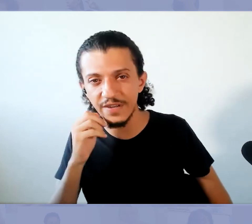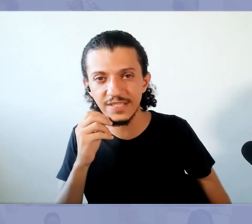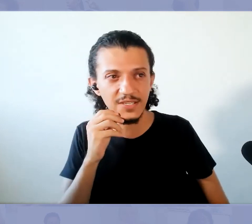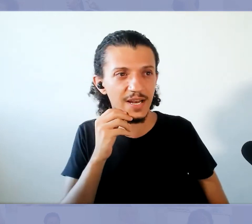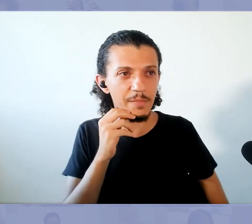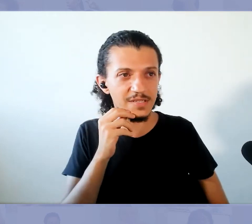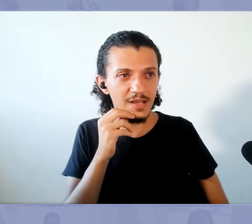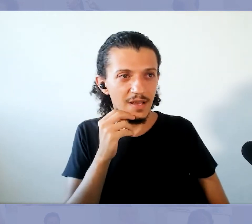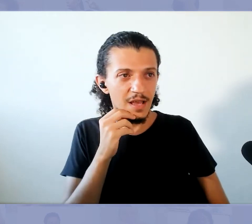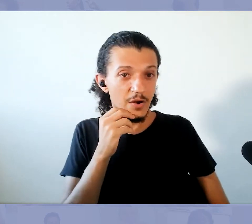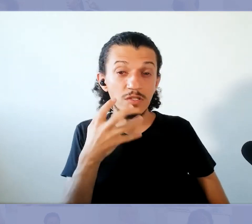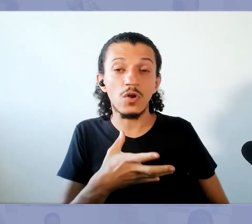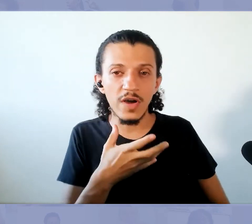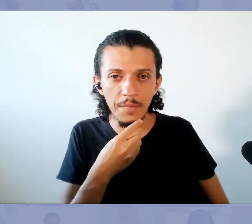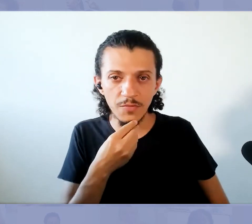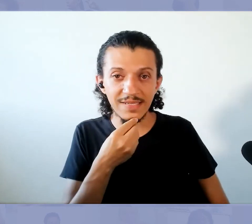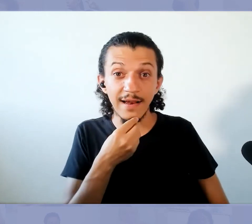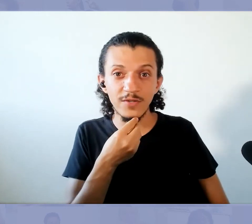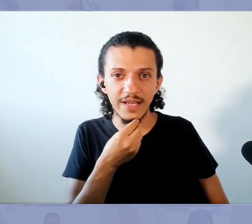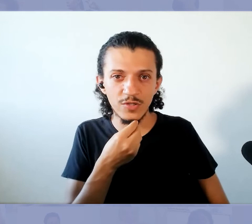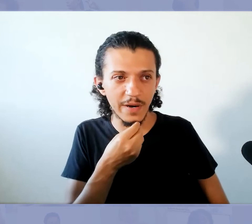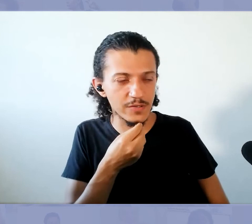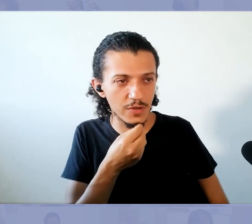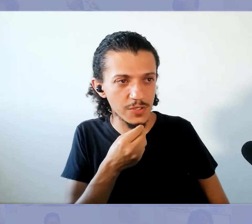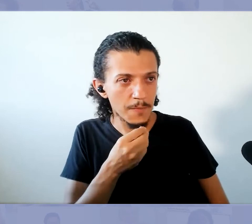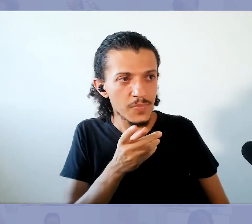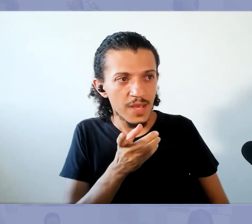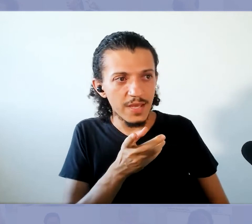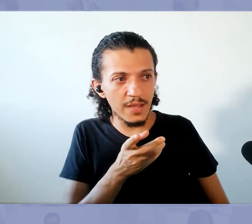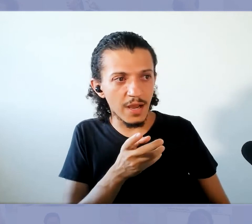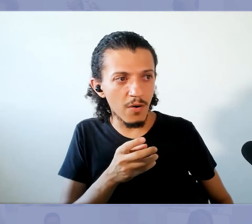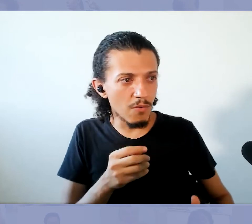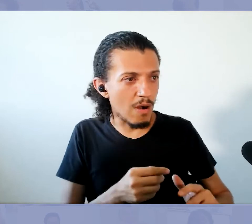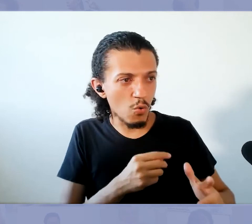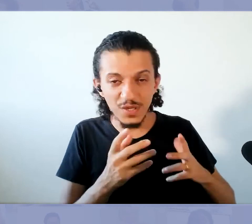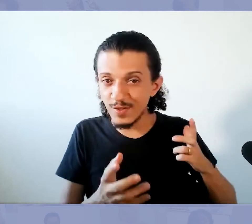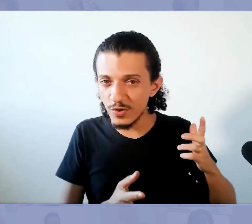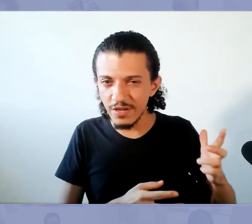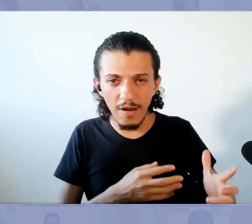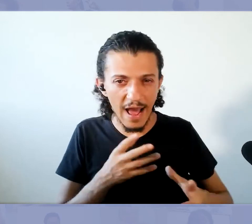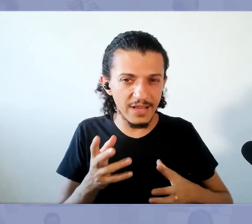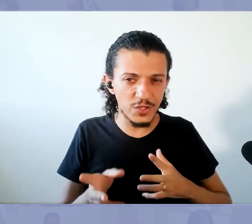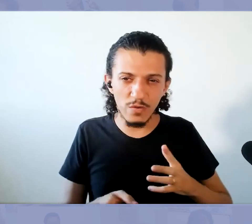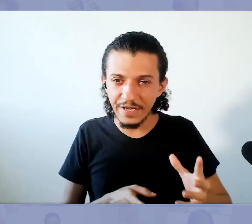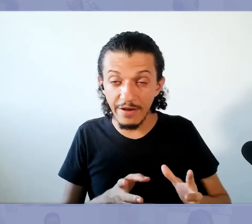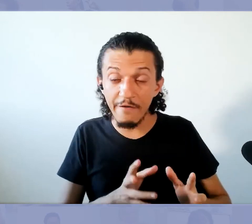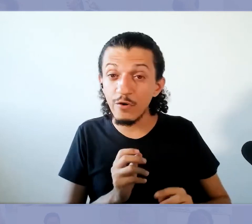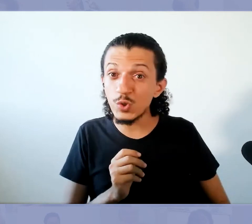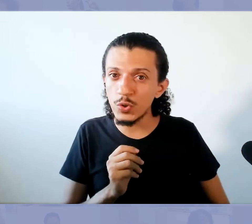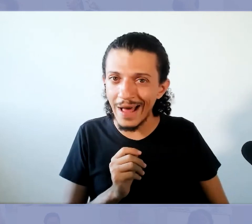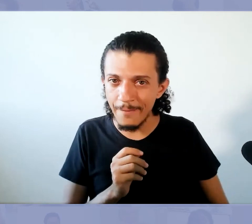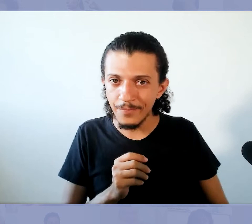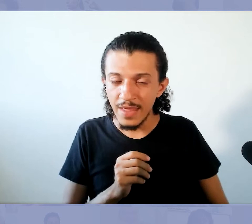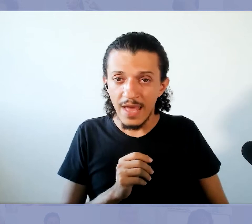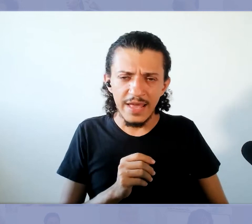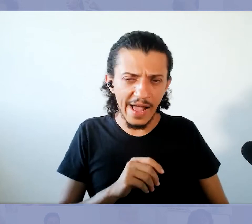nome da Universidade da Libras, nós colocamos uma sala no centro de Belo Horizonte, e então algumas pessoas iam lá e a gente conversava. Aí foi um